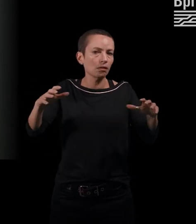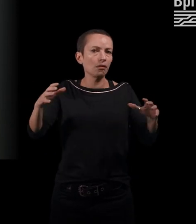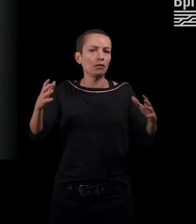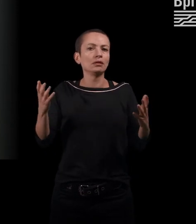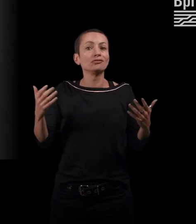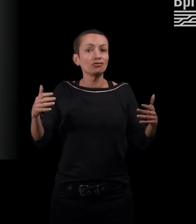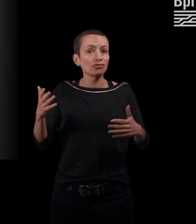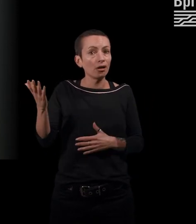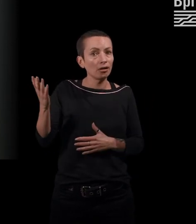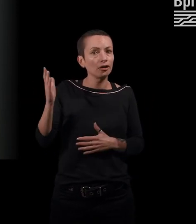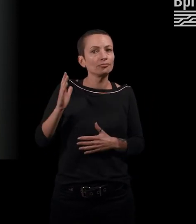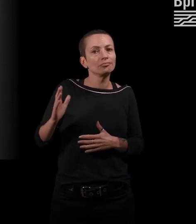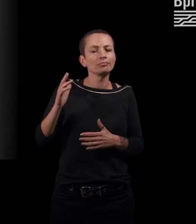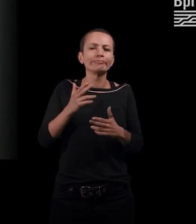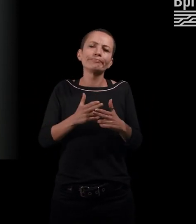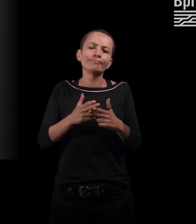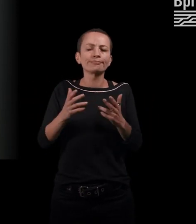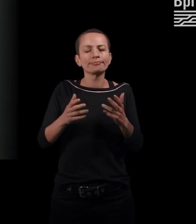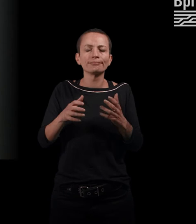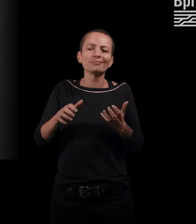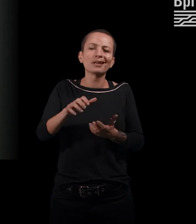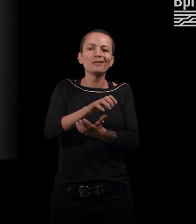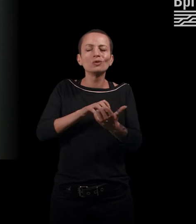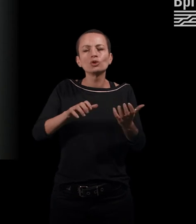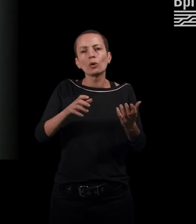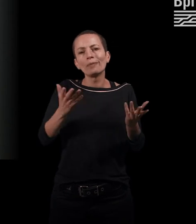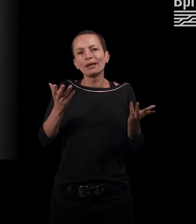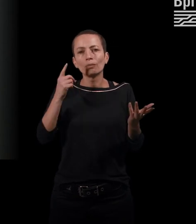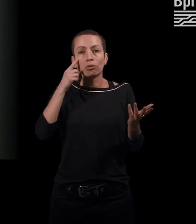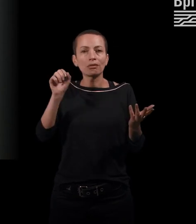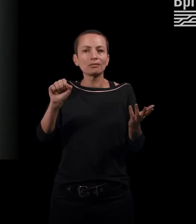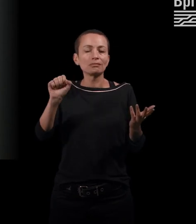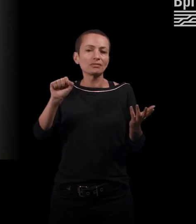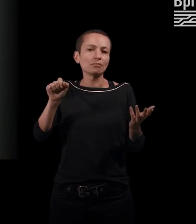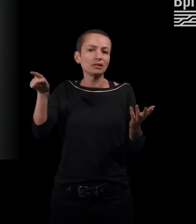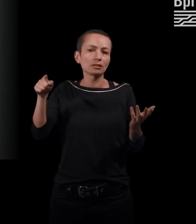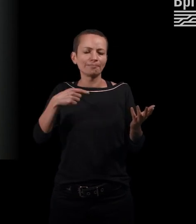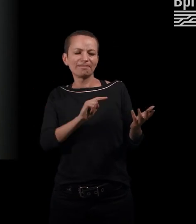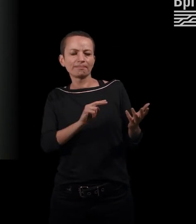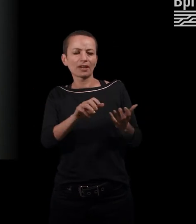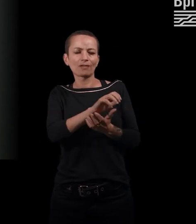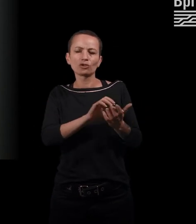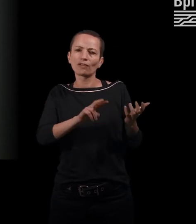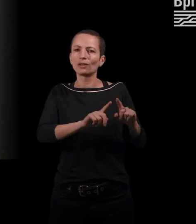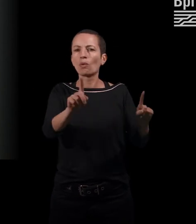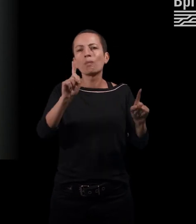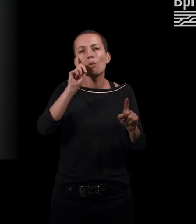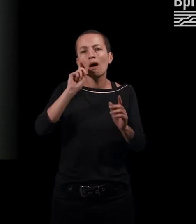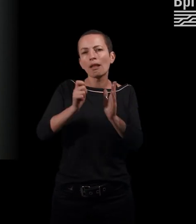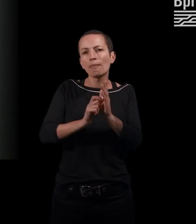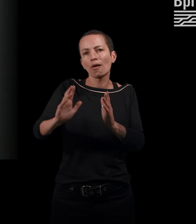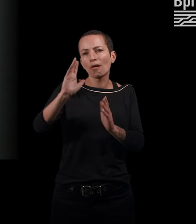et où il y avait eu ce qu'on avait appelé une révolution, mais qui, pour Samir, n'en était pas une. Parce qu'à